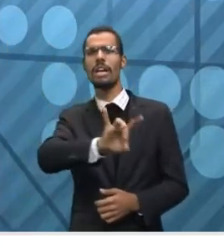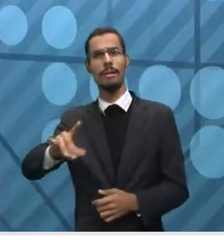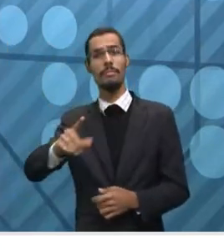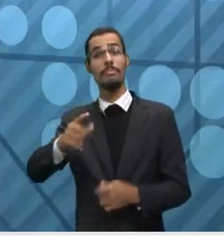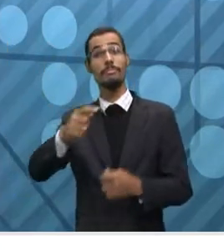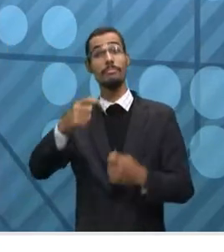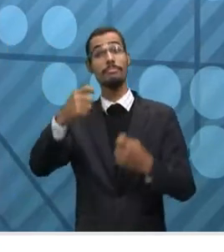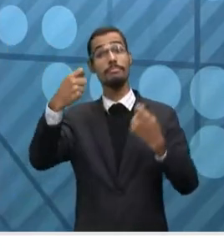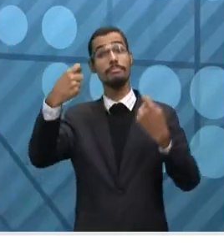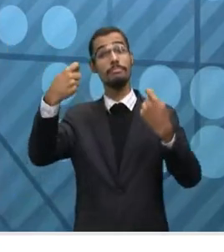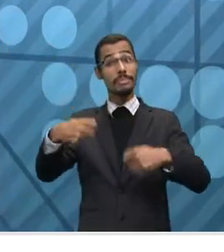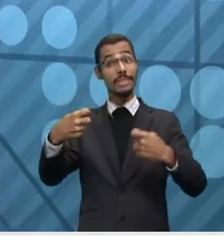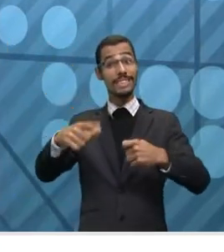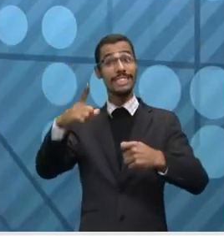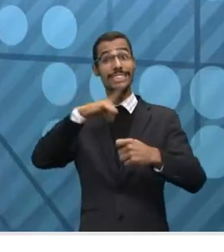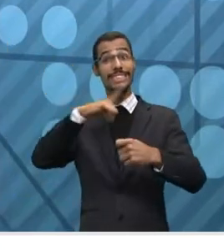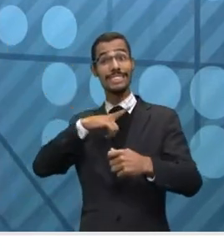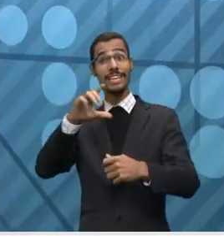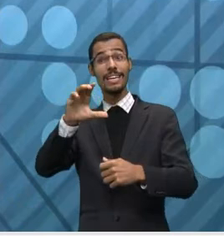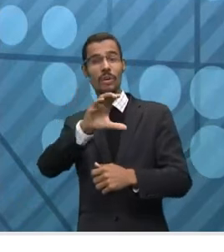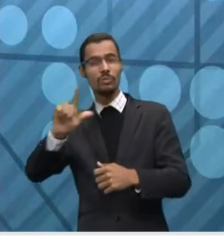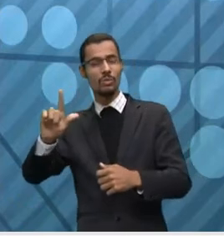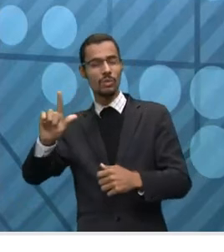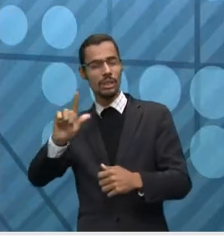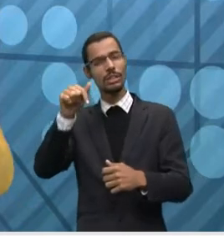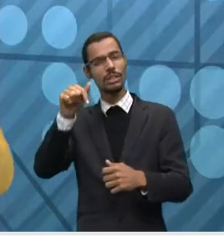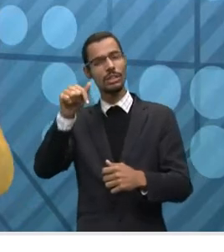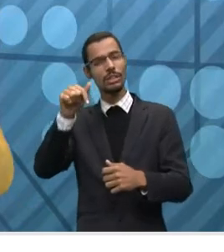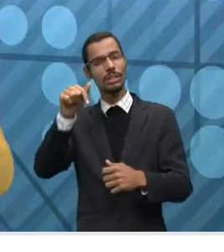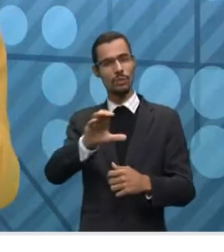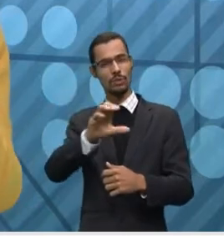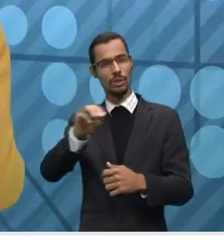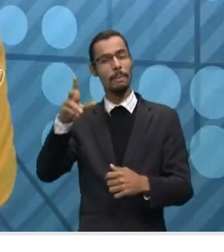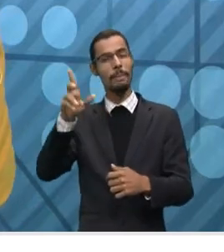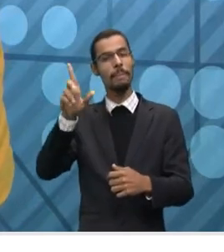precisar de configurações de mãos.